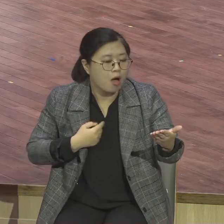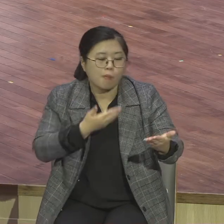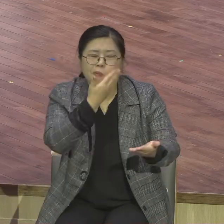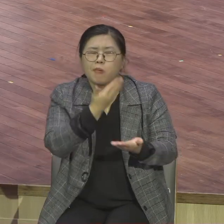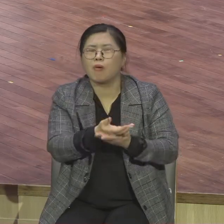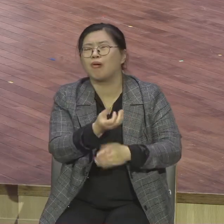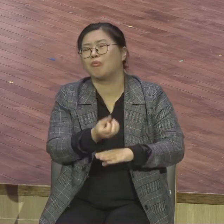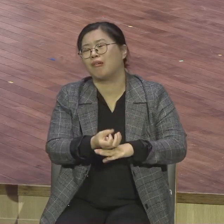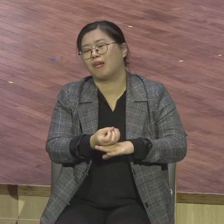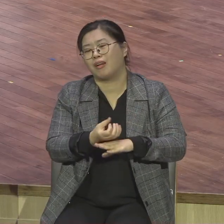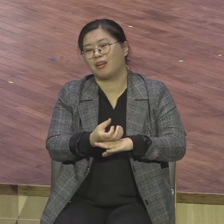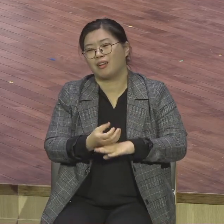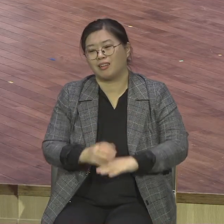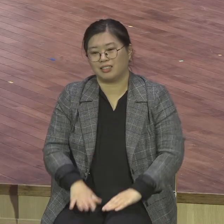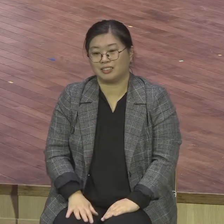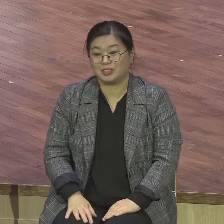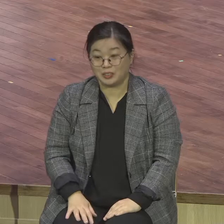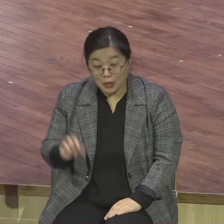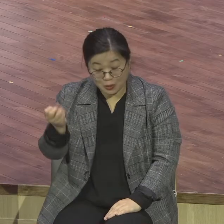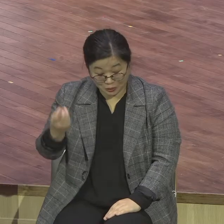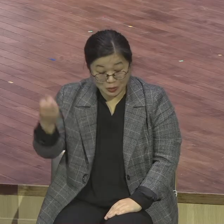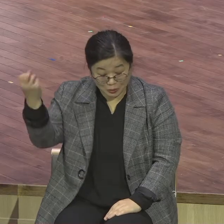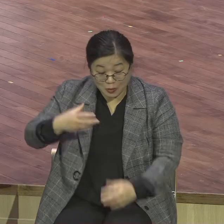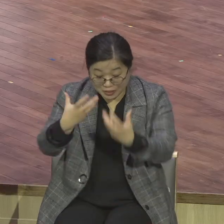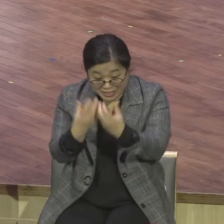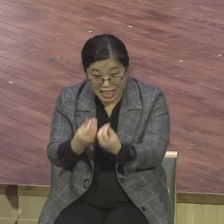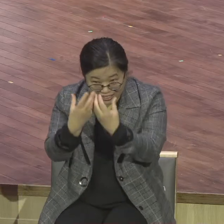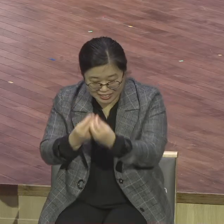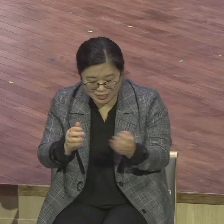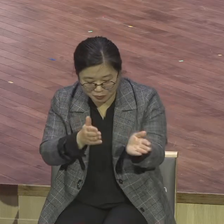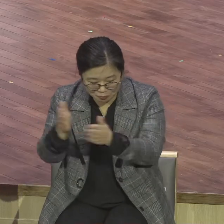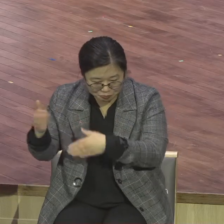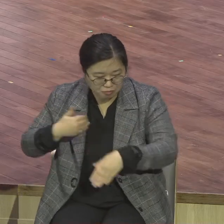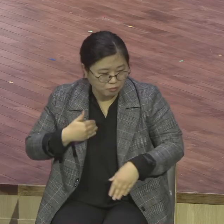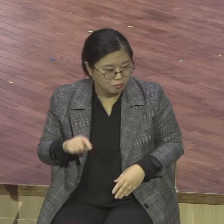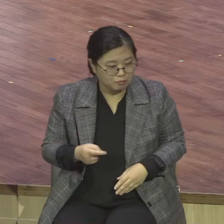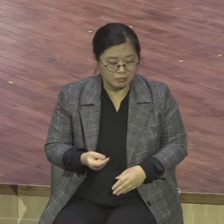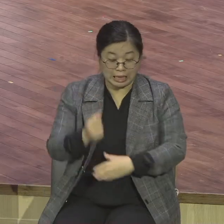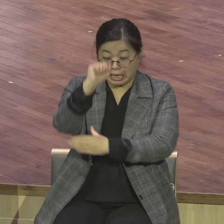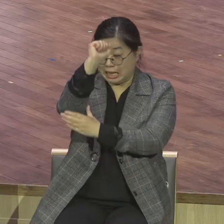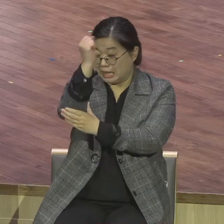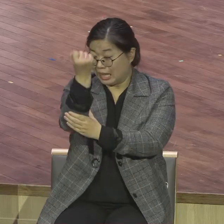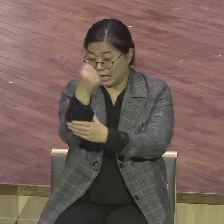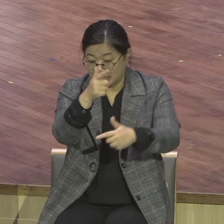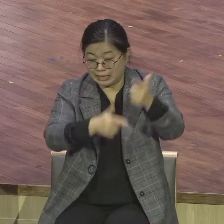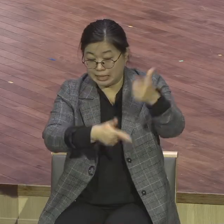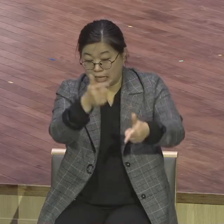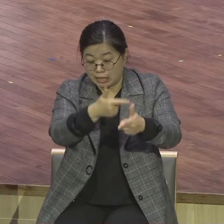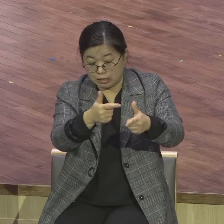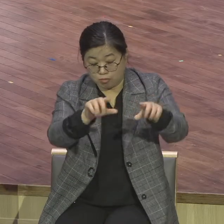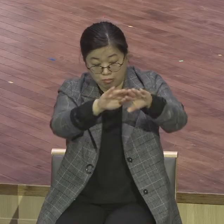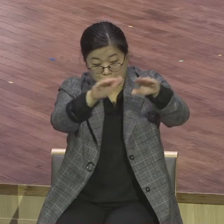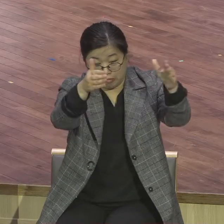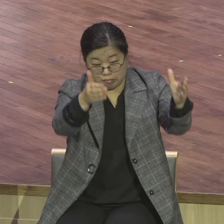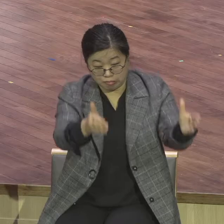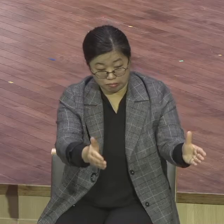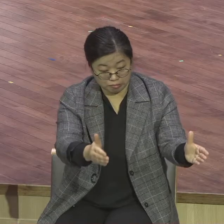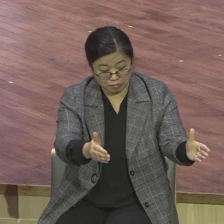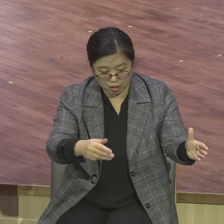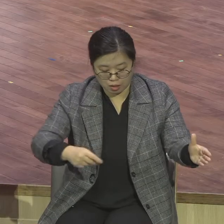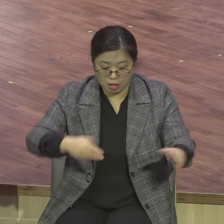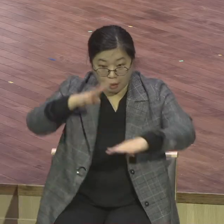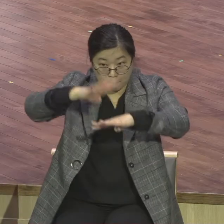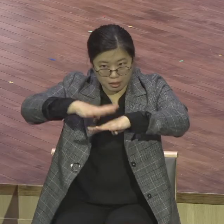들어있어. 옛날에는 전쟁이 많아서 은행도 없기 때문에 숨겨놓고 다녔거든. 그 밭을